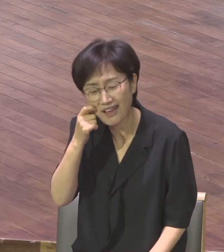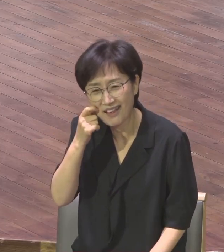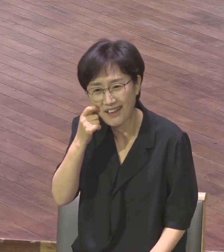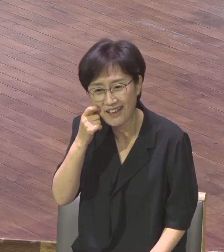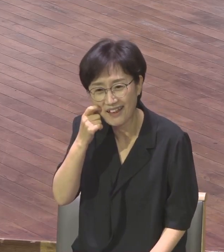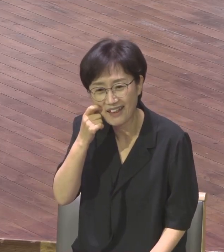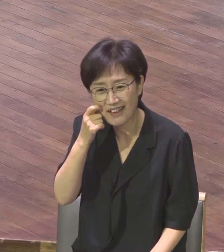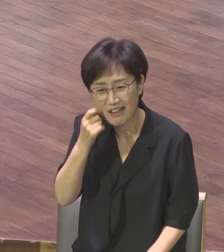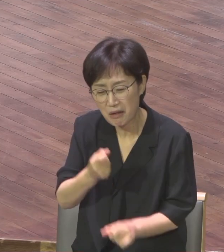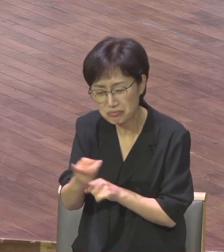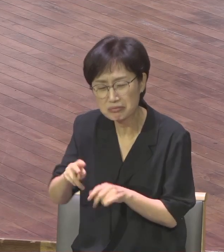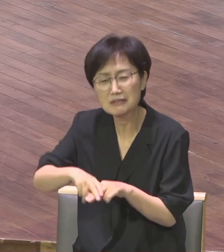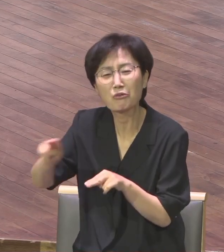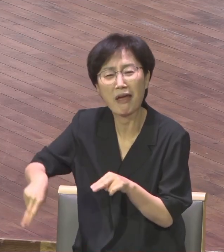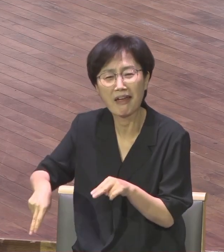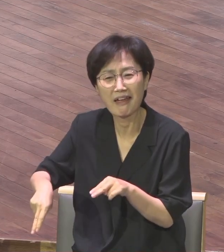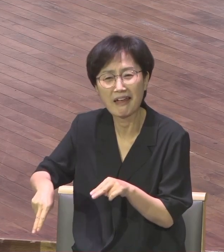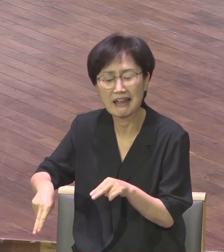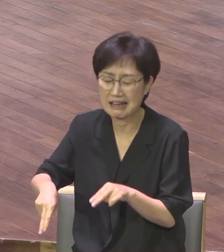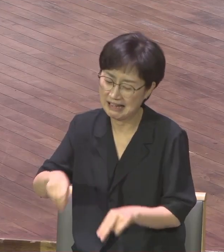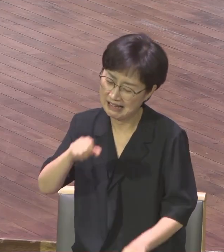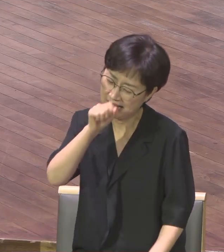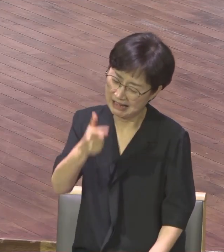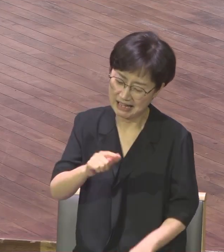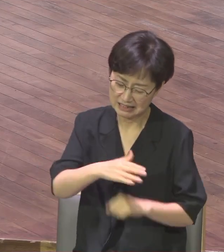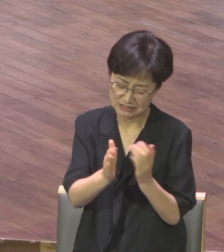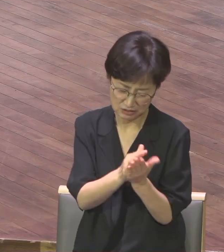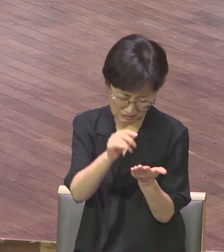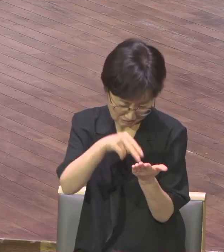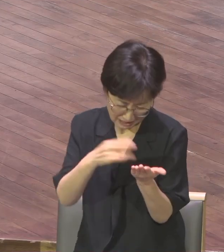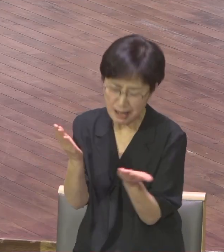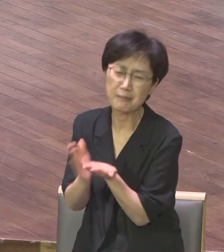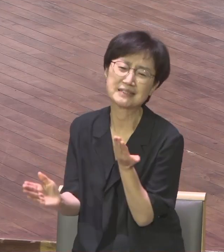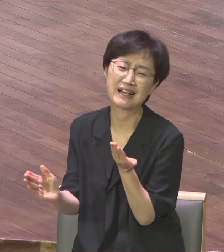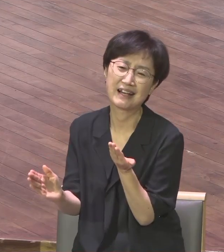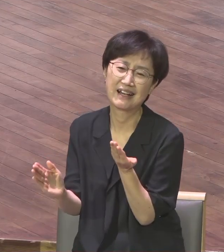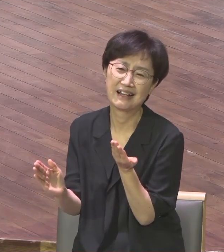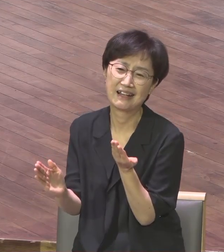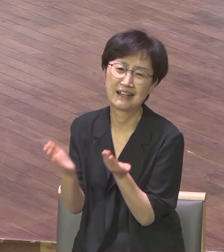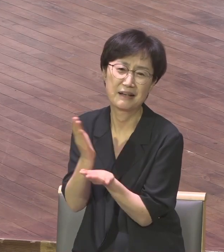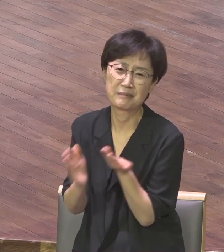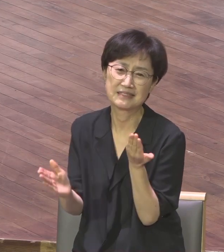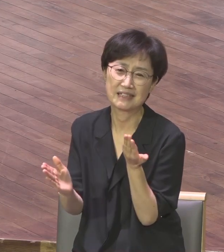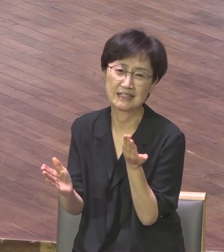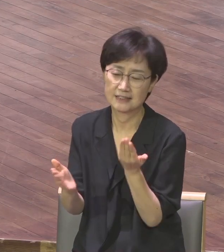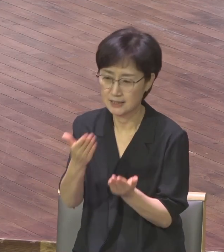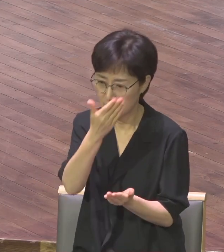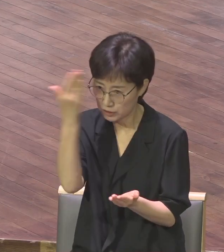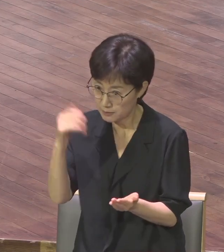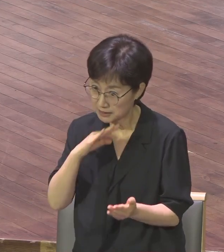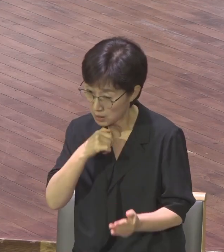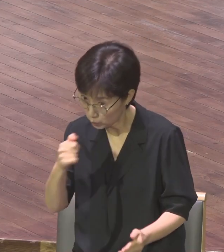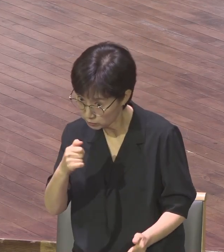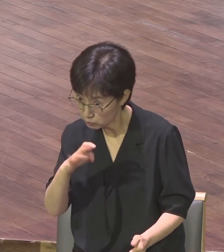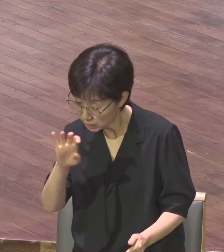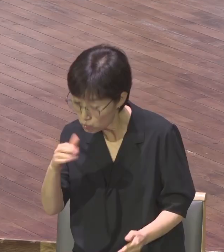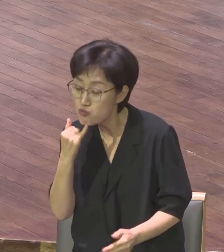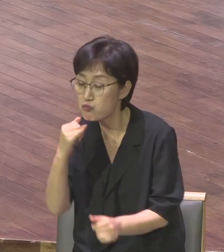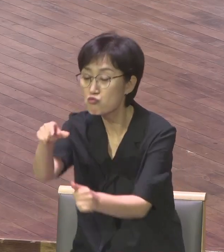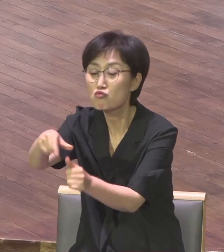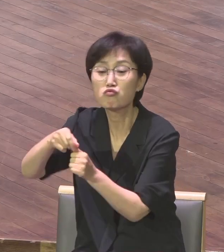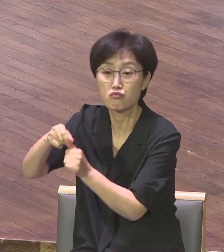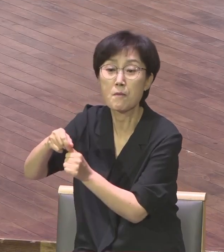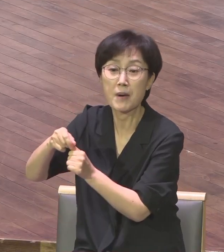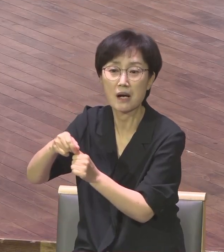돼요. 그러니까 성경적으로 맞지 않지요. 생산적으로 안 맞죠. 그래서 젊은 사람도 하는데 그때는 나이가 많은